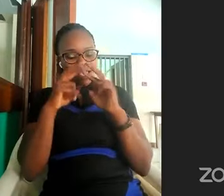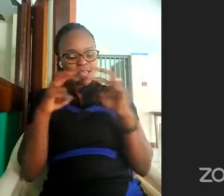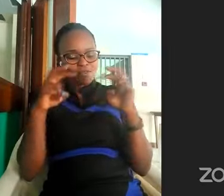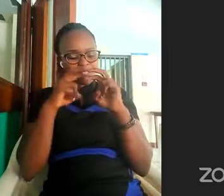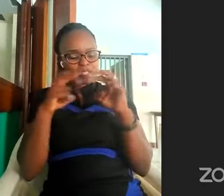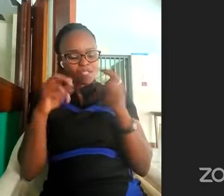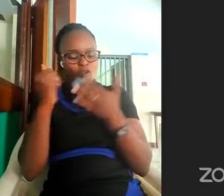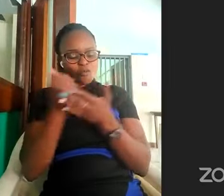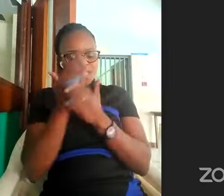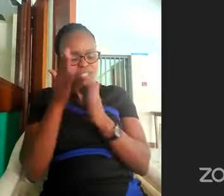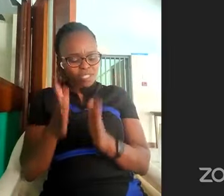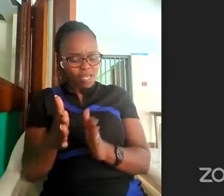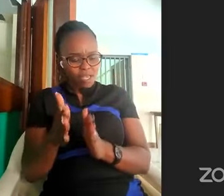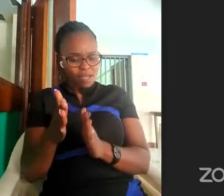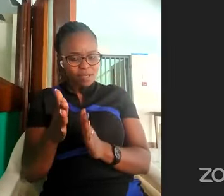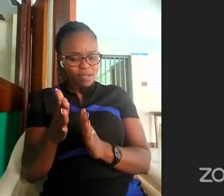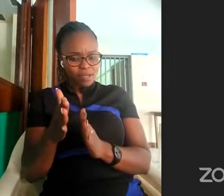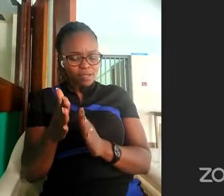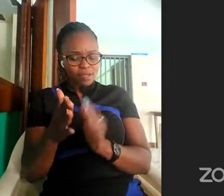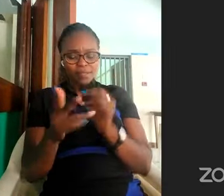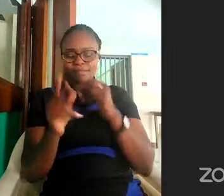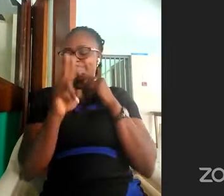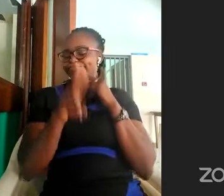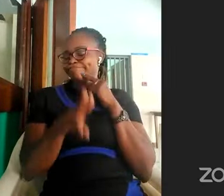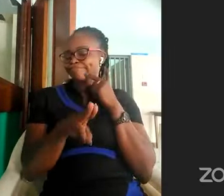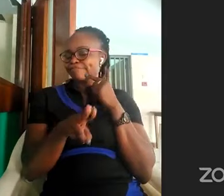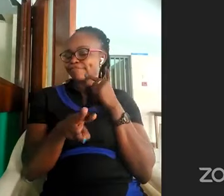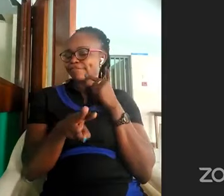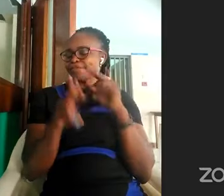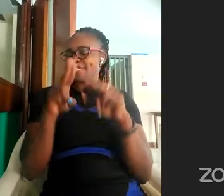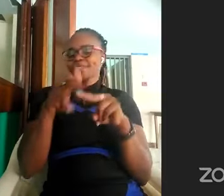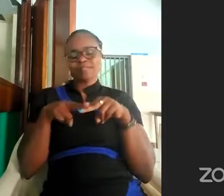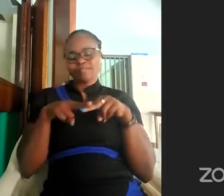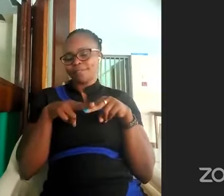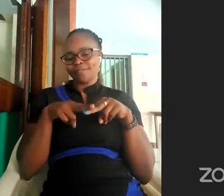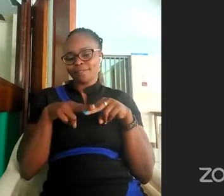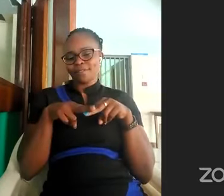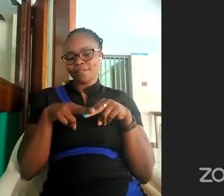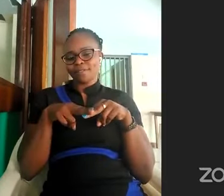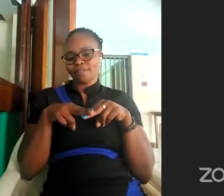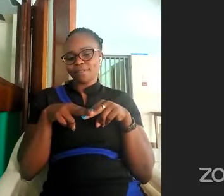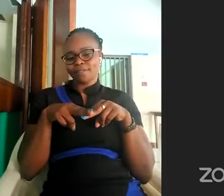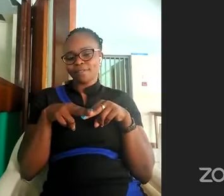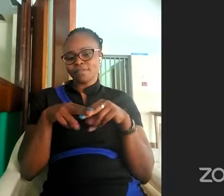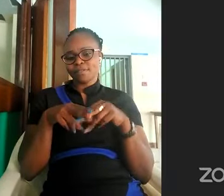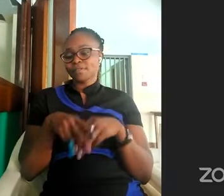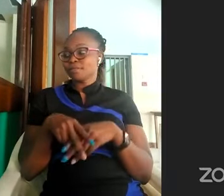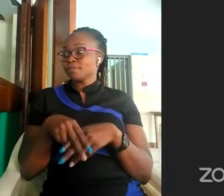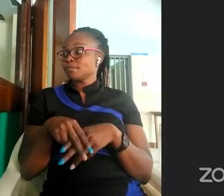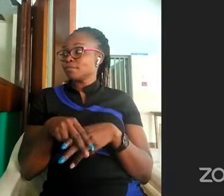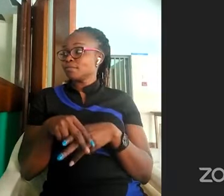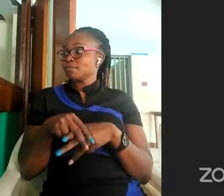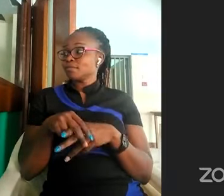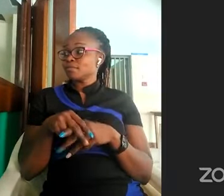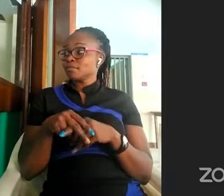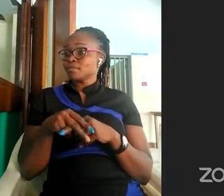investigating officer alikuwa mekatu. Lakini kama singetoka na hiyo force ambayo nilitoka nayo, kwa sababu investigating officer alikuwa ananiambia